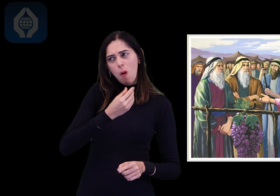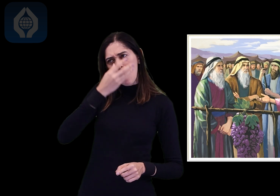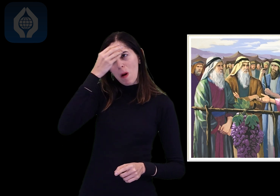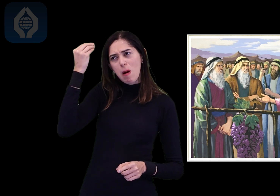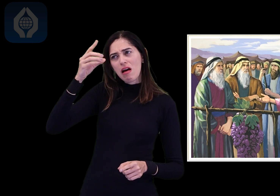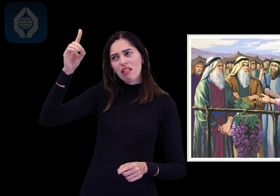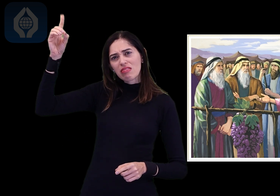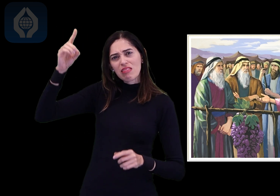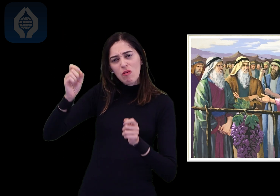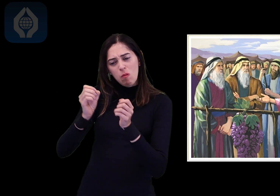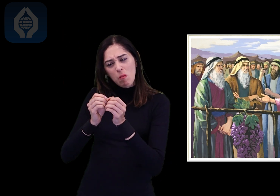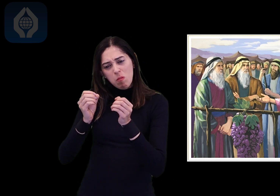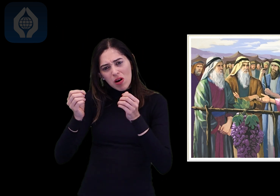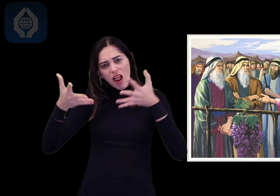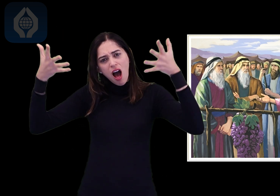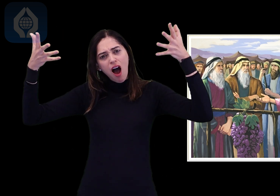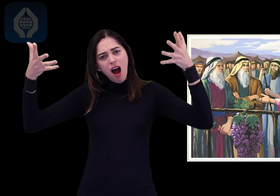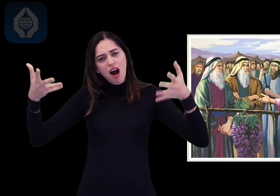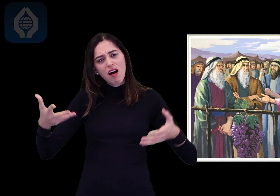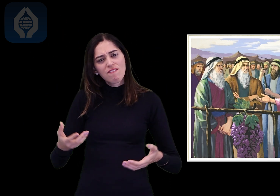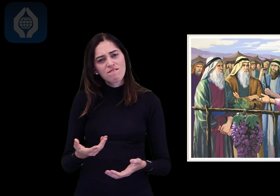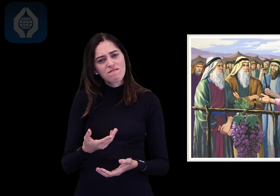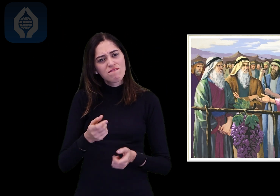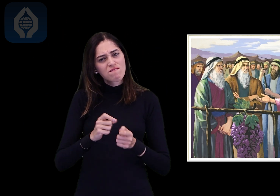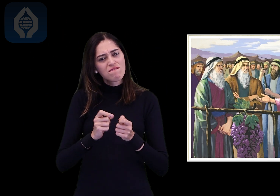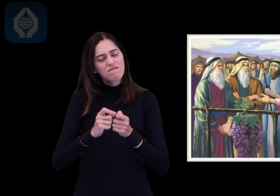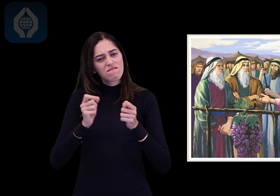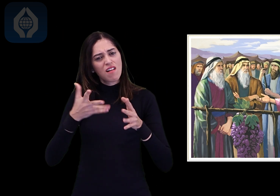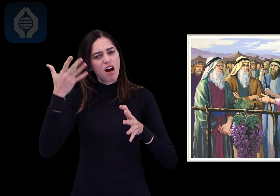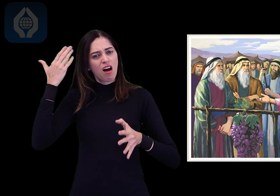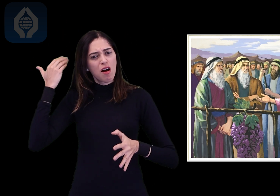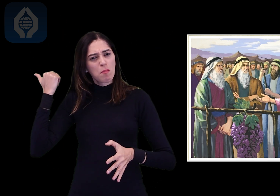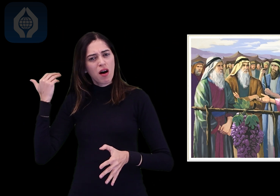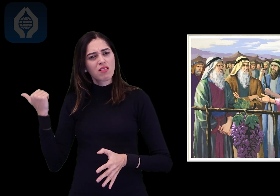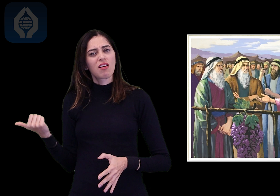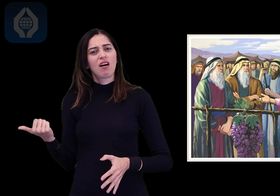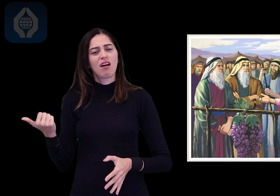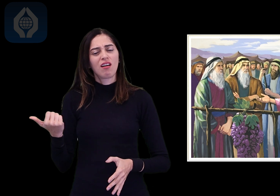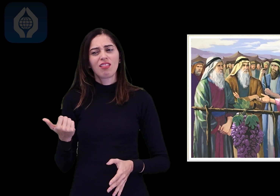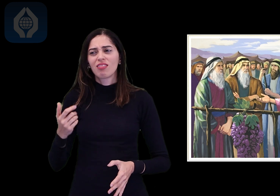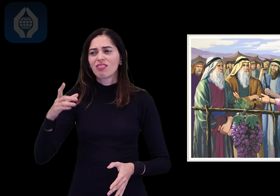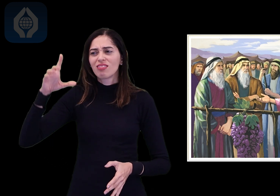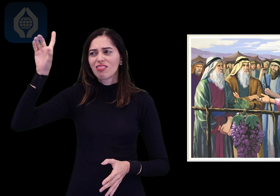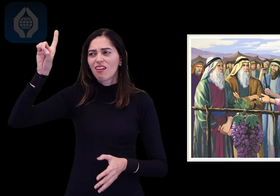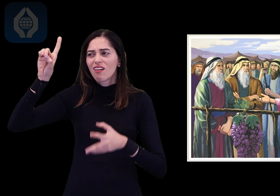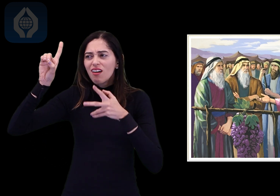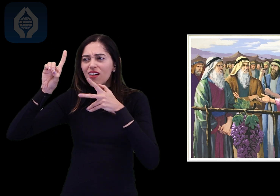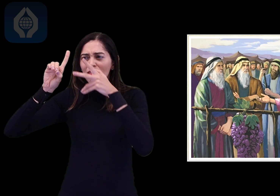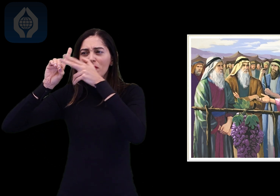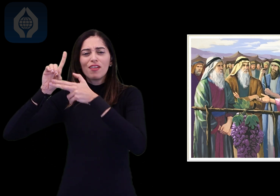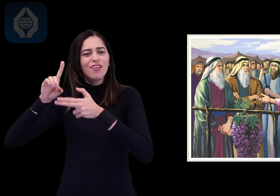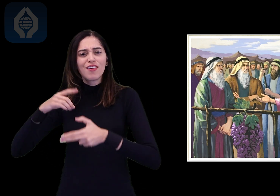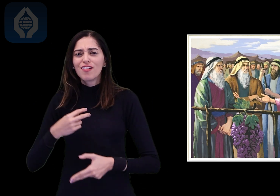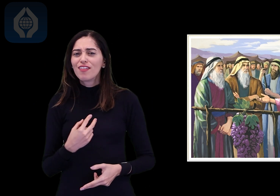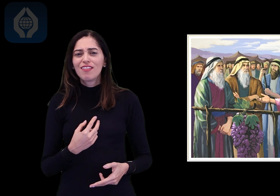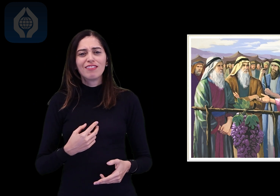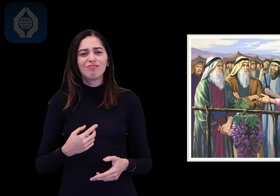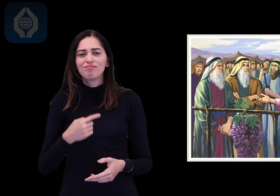se esquecido de todas as coisas maravilhosas que o Senhor tinha feito para eles. Tinham esquecido que nada é impossível